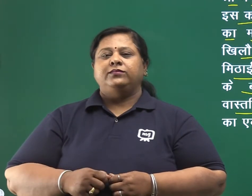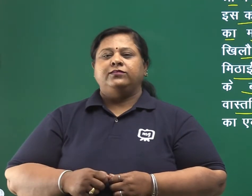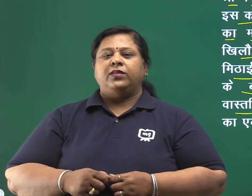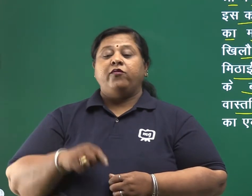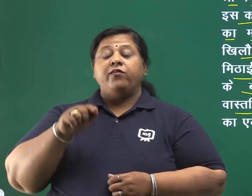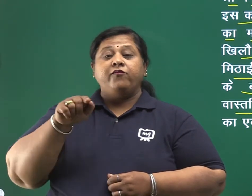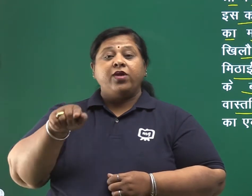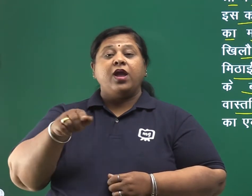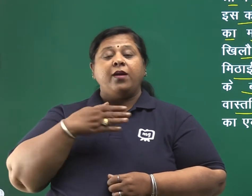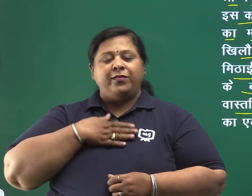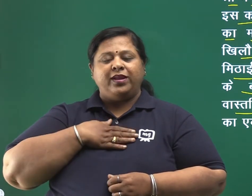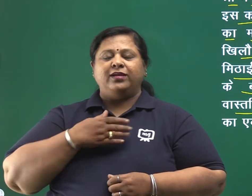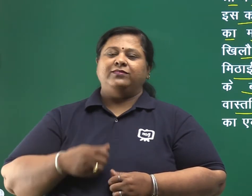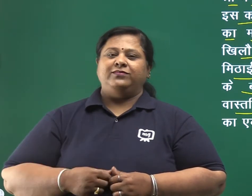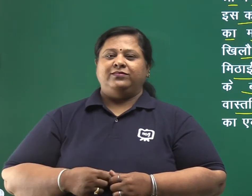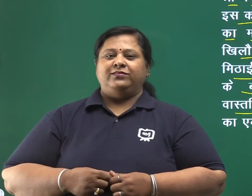वह अपने